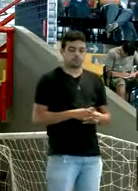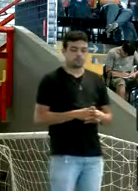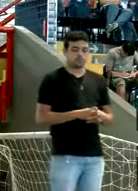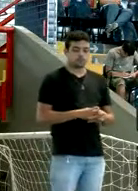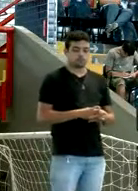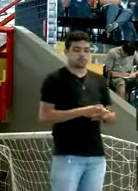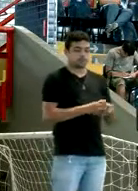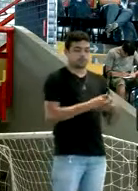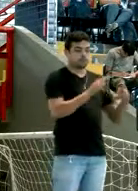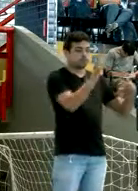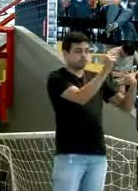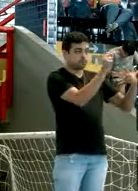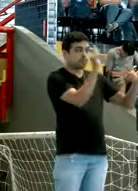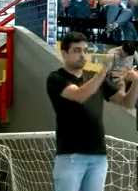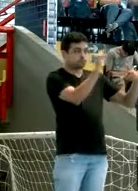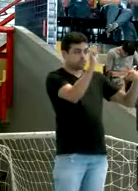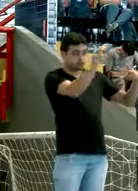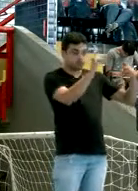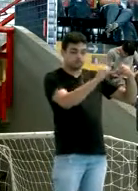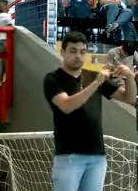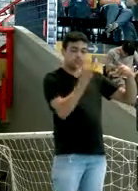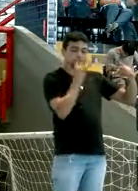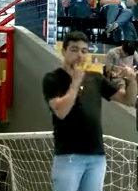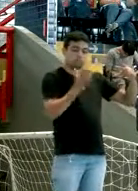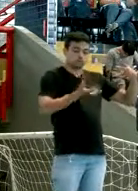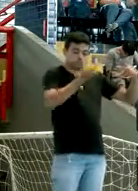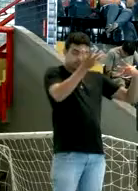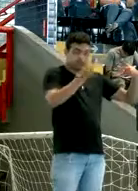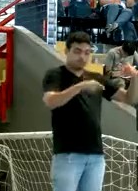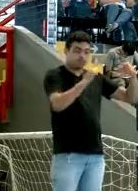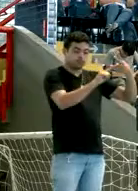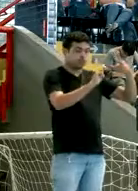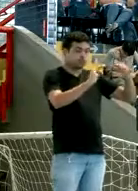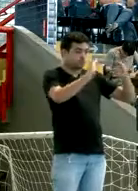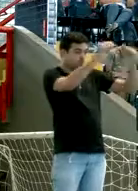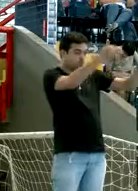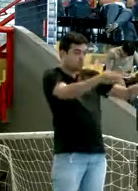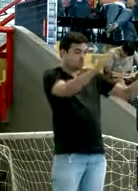Pinceladas, cores vivas e ideia de profundidade.